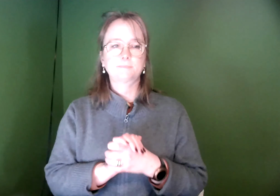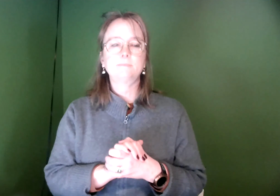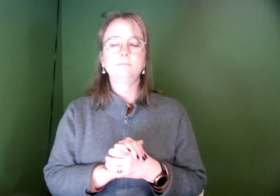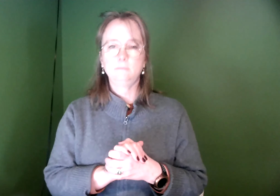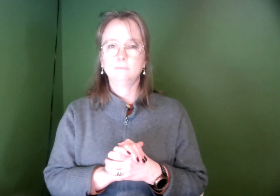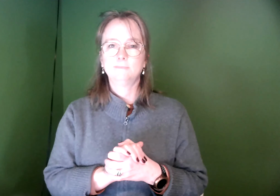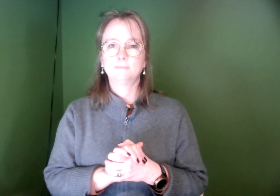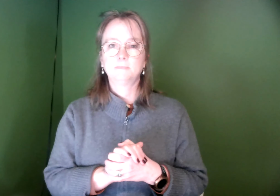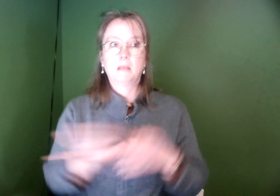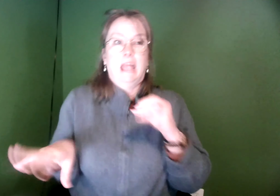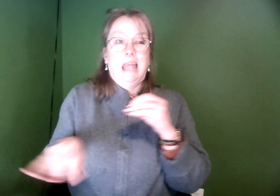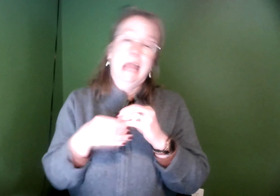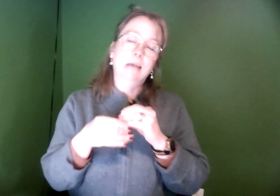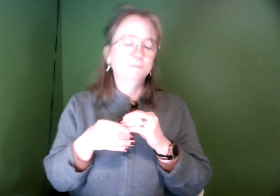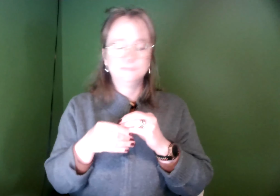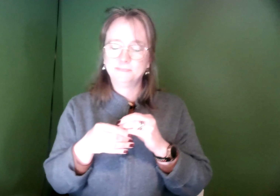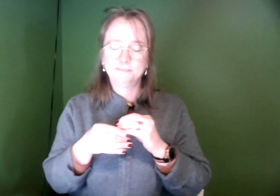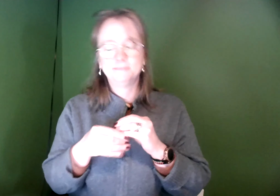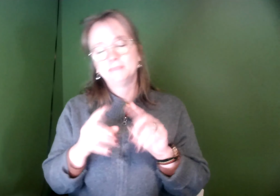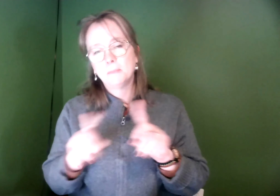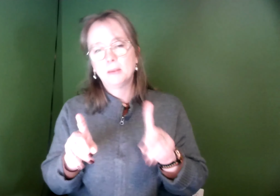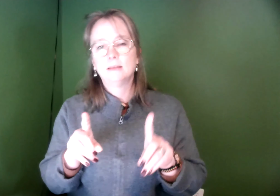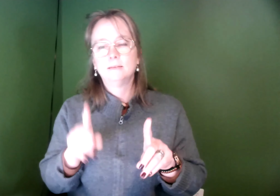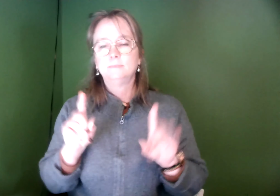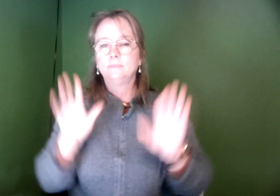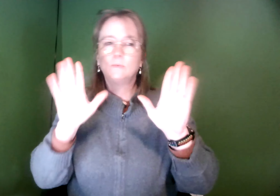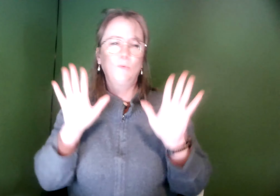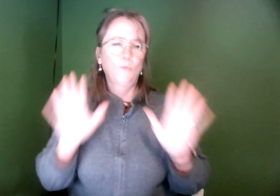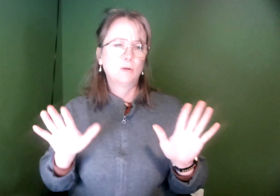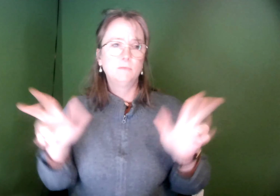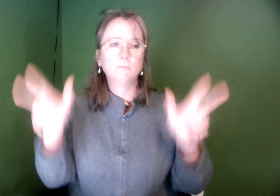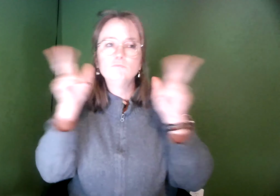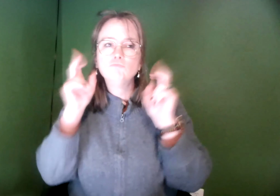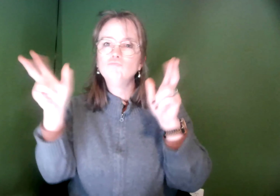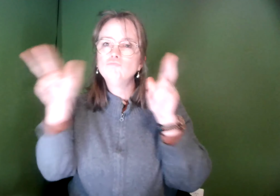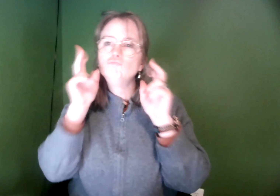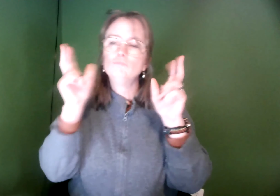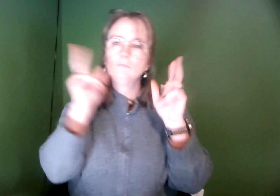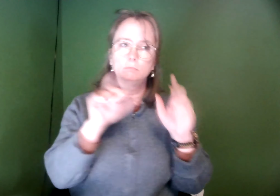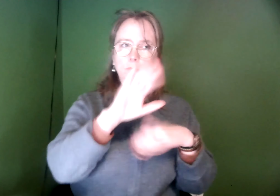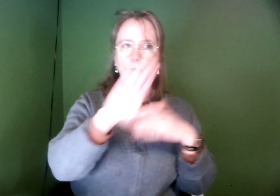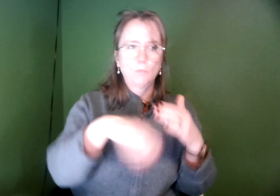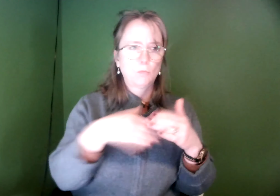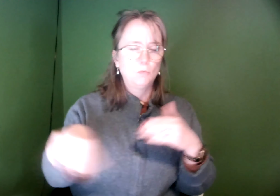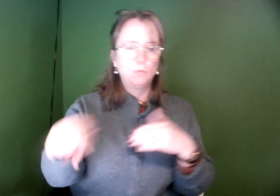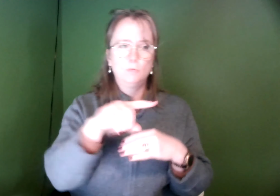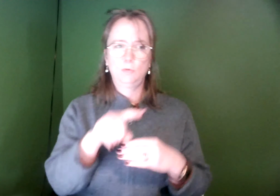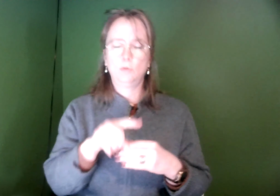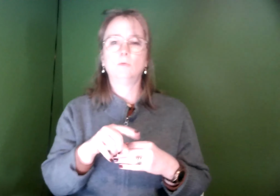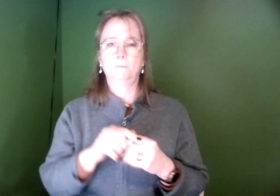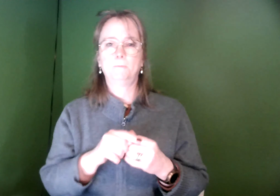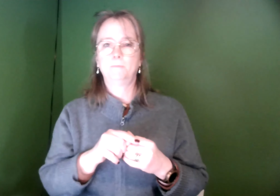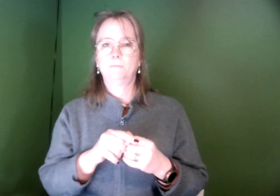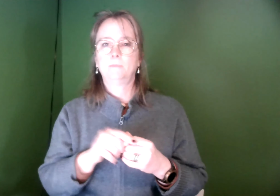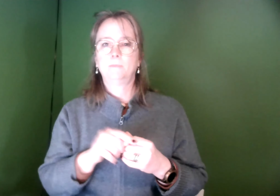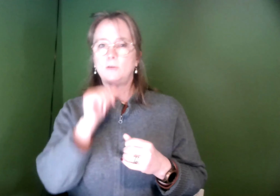I don't have much to add. It was great listening to everybody and hearing what I don't always get to hear